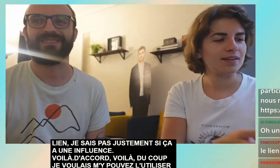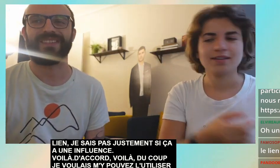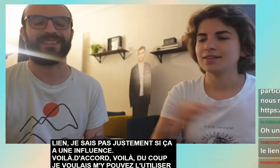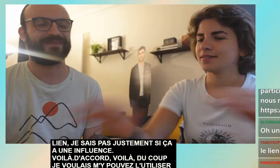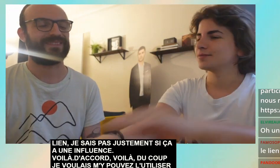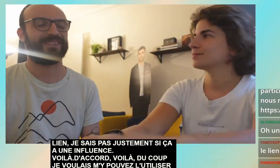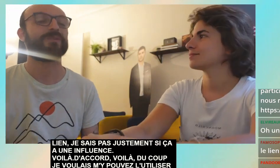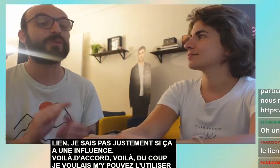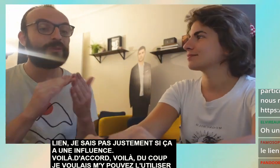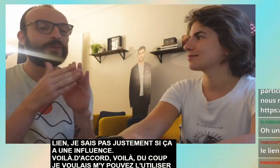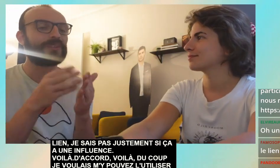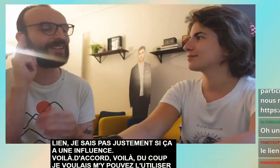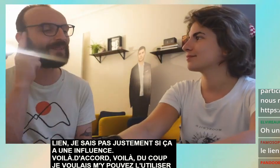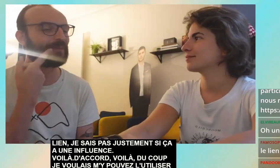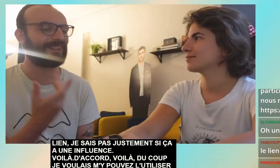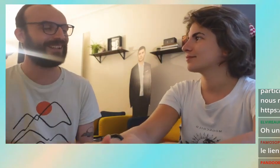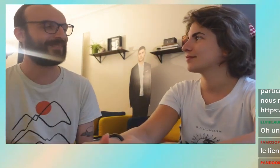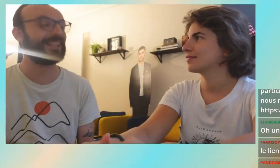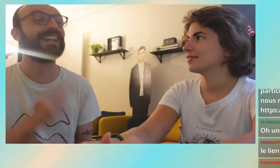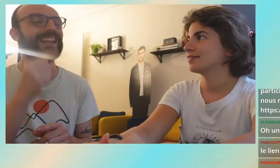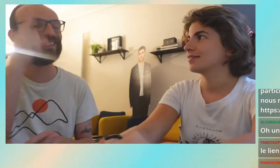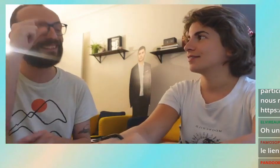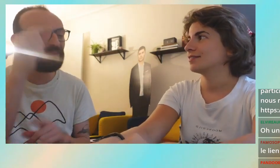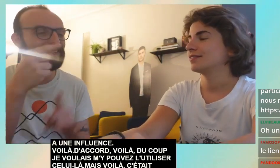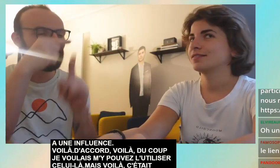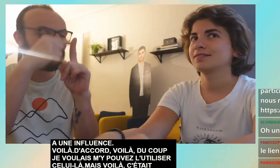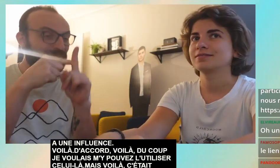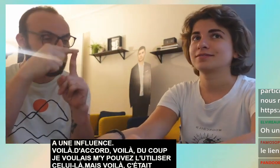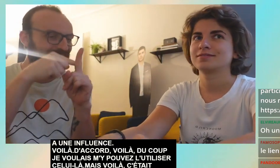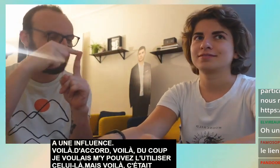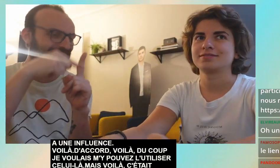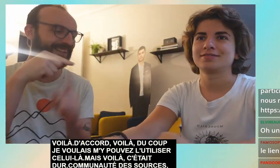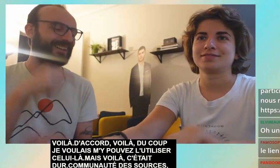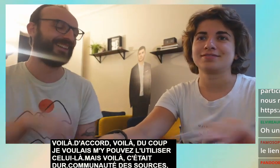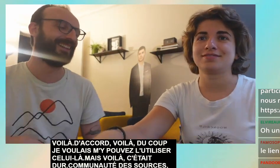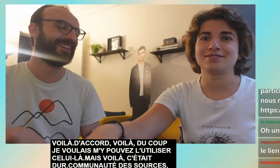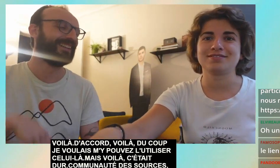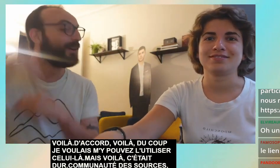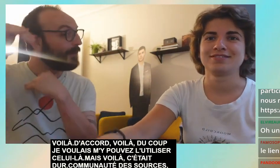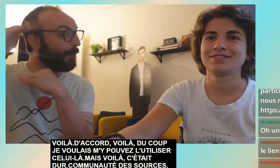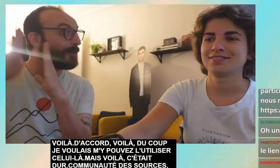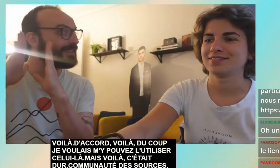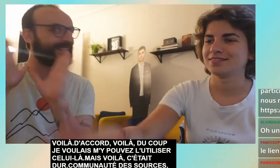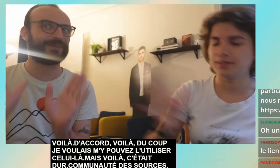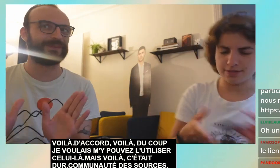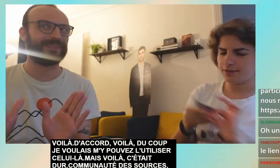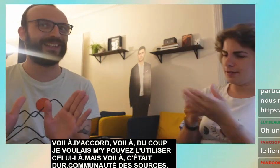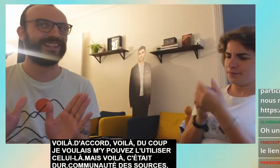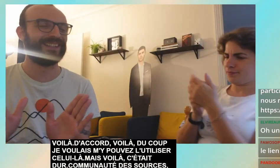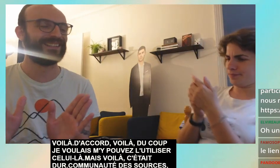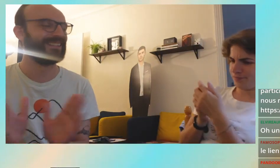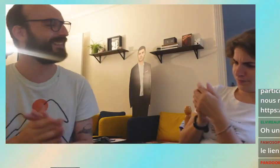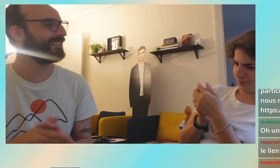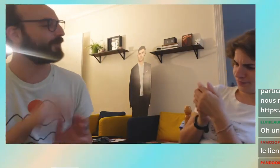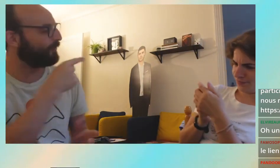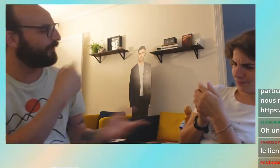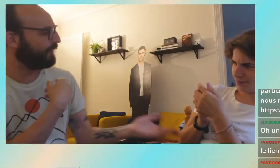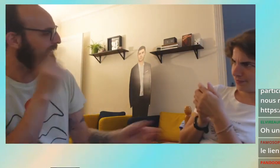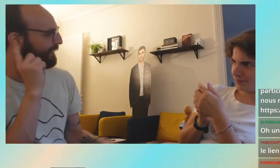Voilà. Communauté des sourds. Allez, déficient auditif. Du coup, t'es